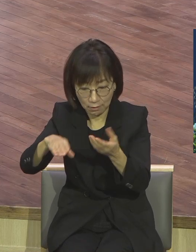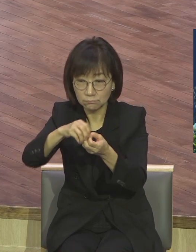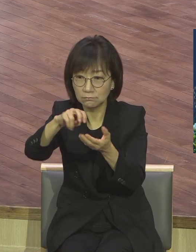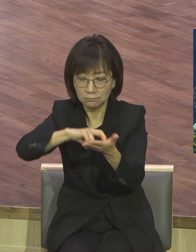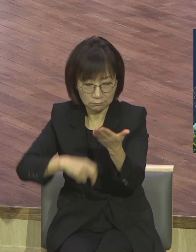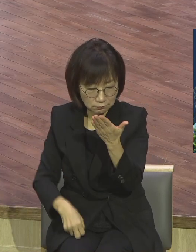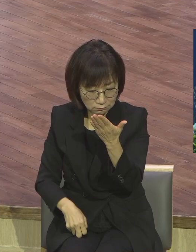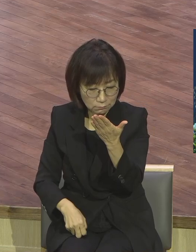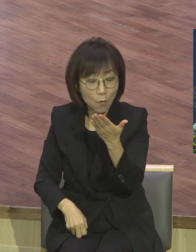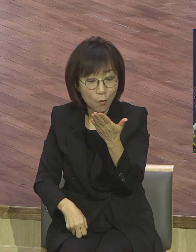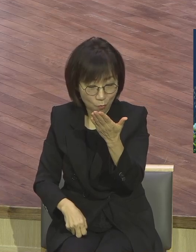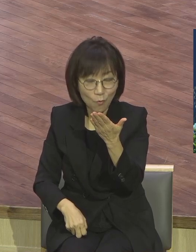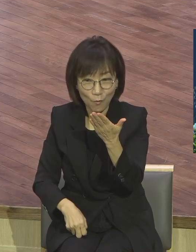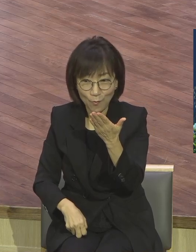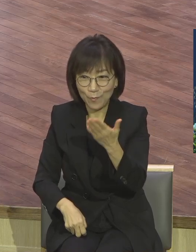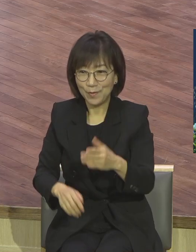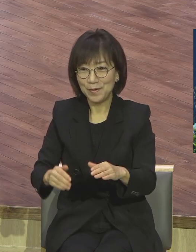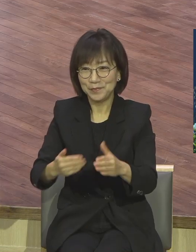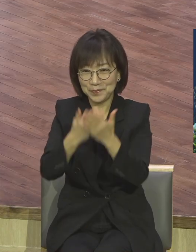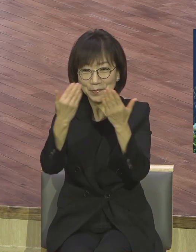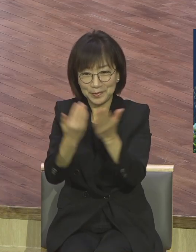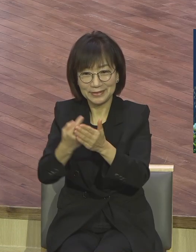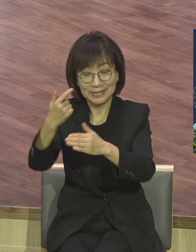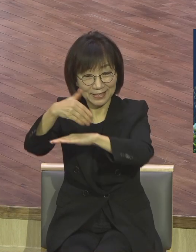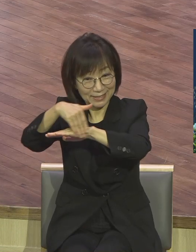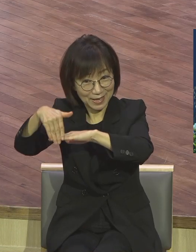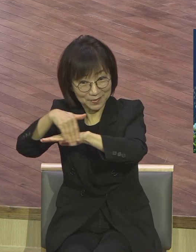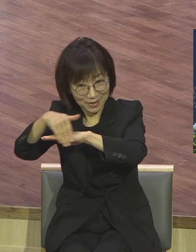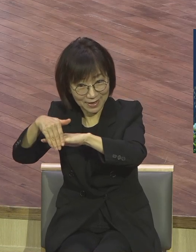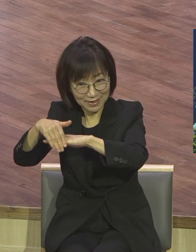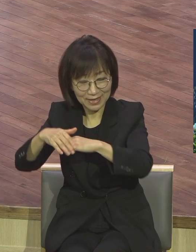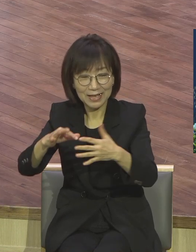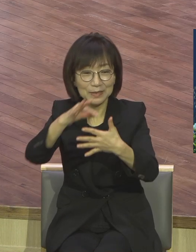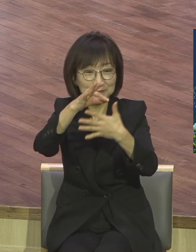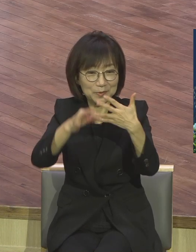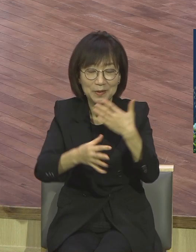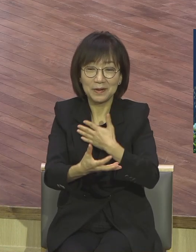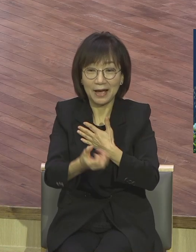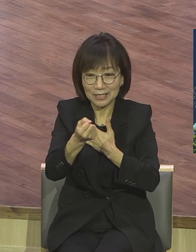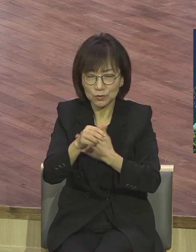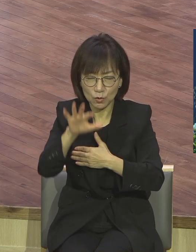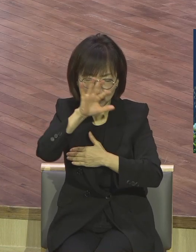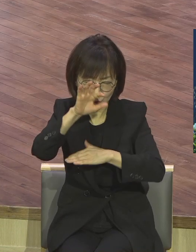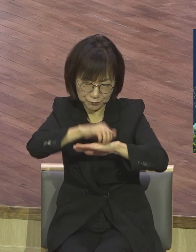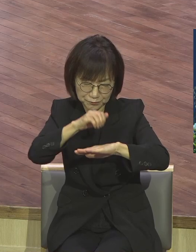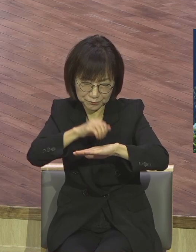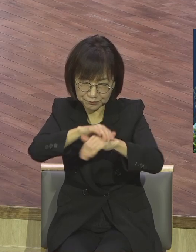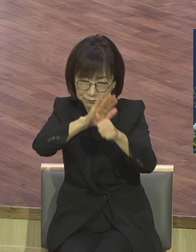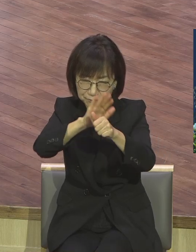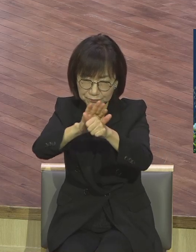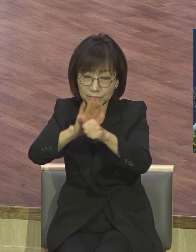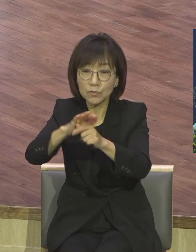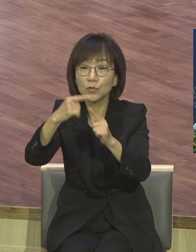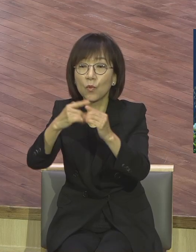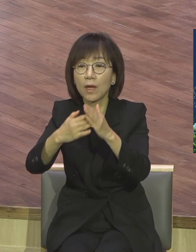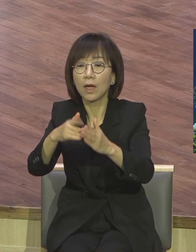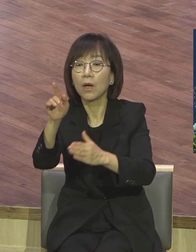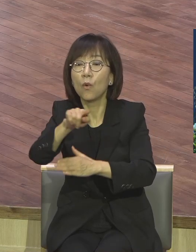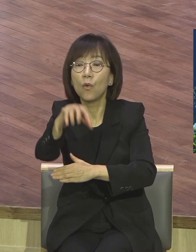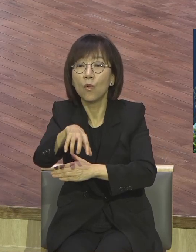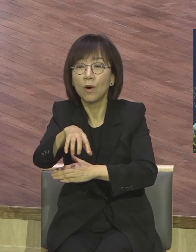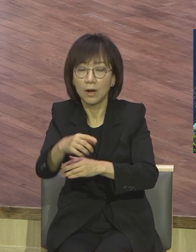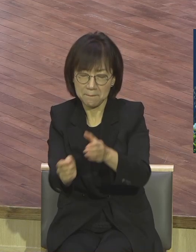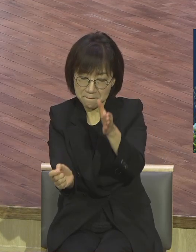시스템과 모든 이 요원들이 훈련되어지는 그러한 교회 단체 없다. 여러분이